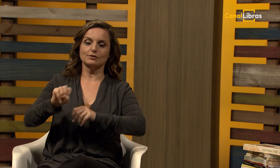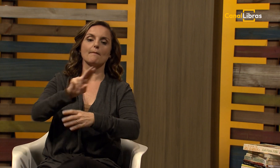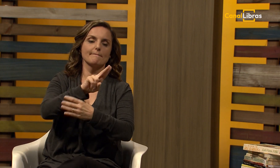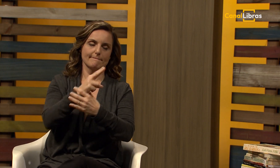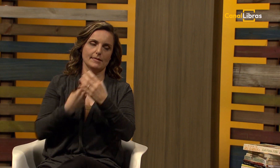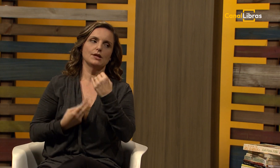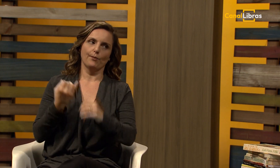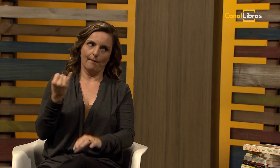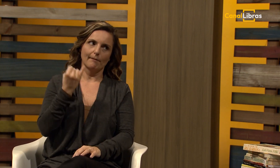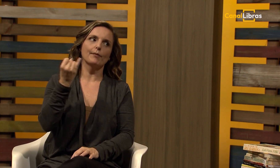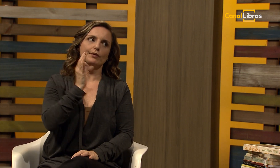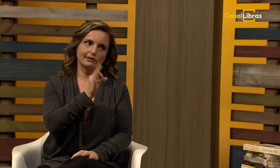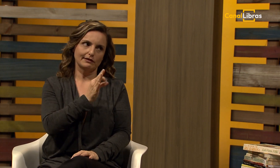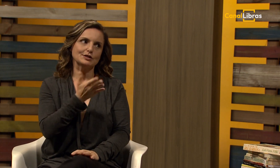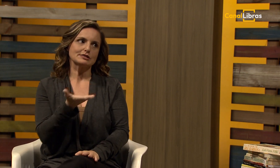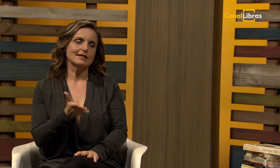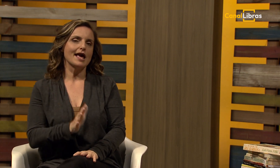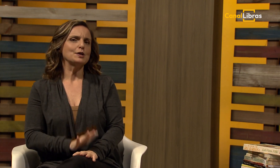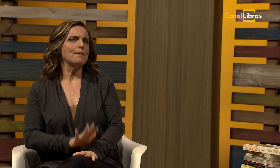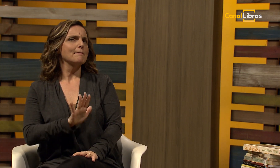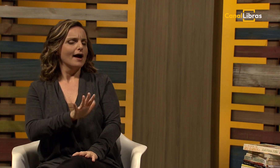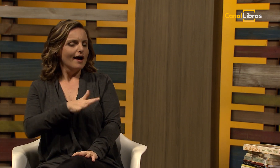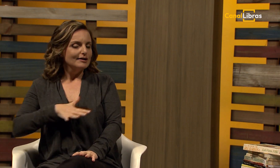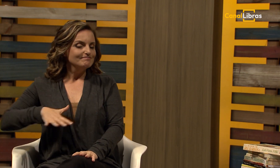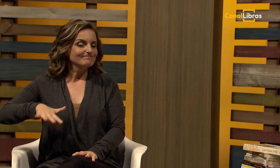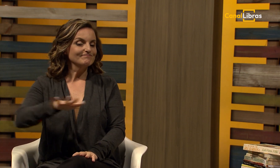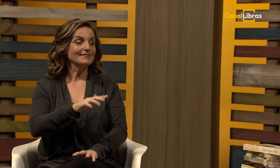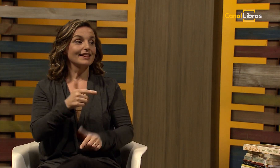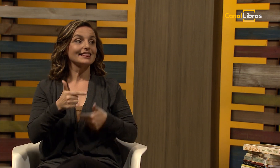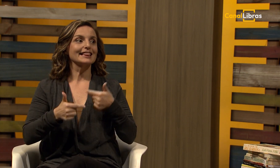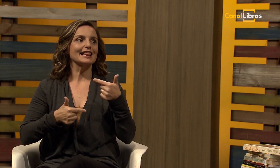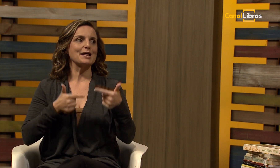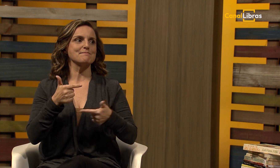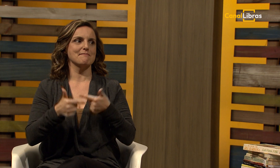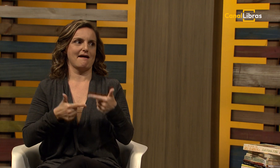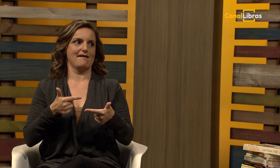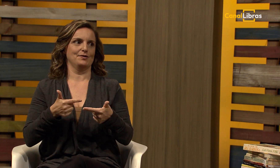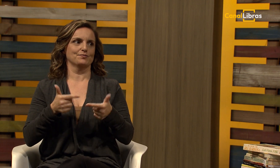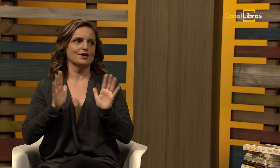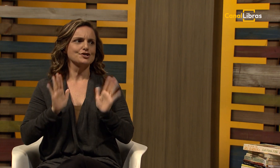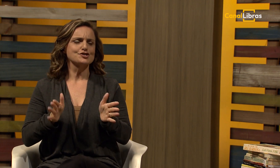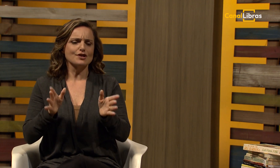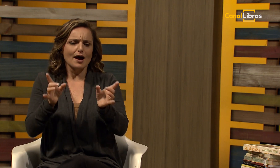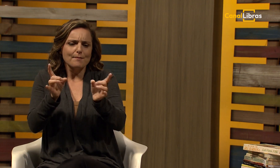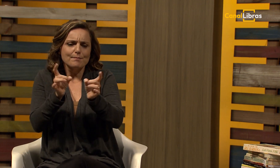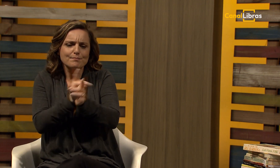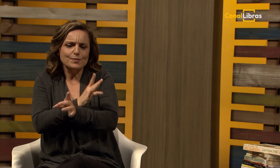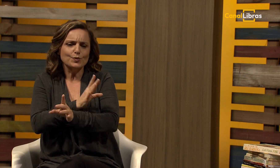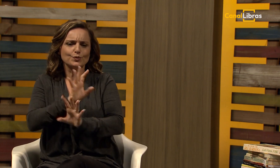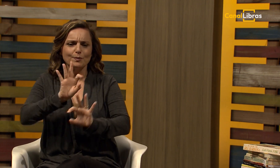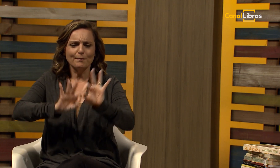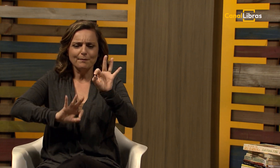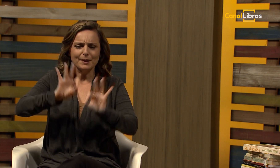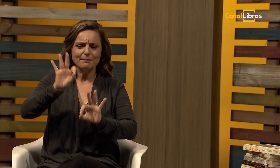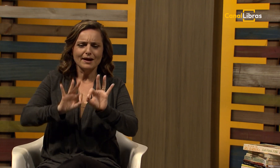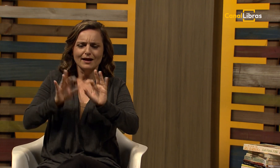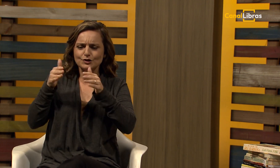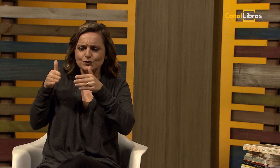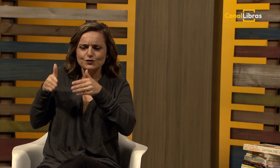há dúvidas quanto à importância da educação bilíngue. E quanto ao mercado de trabalho para os surdos, a senhora